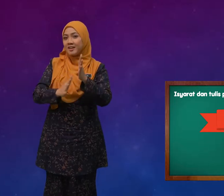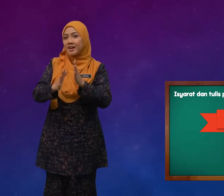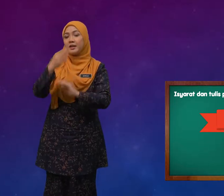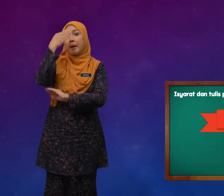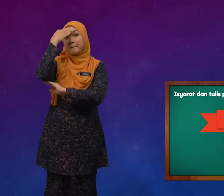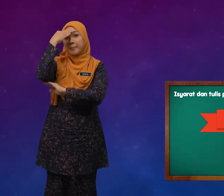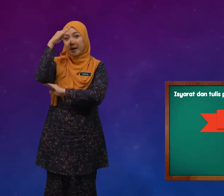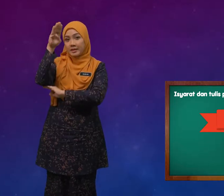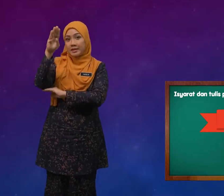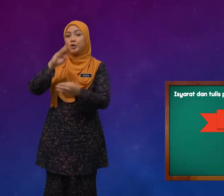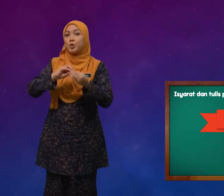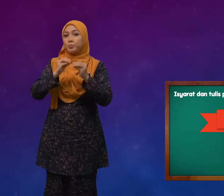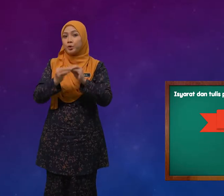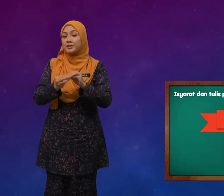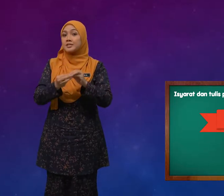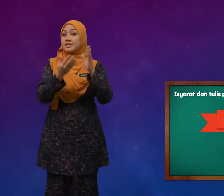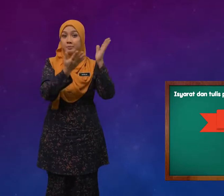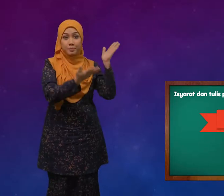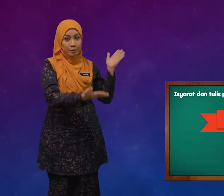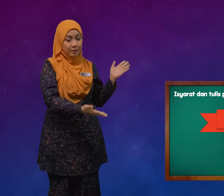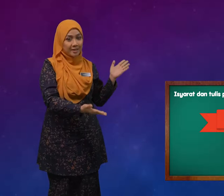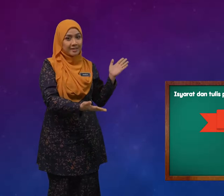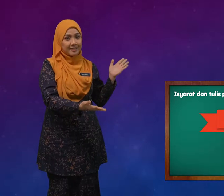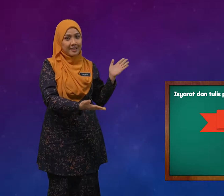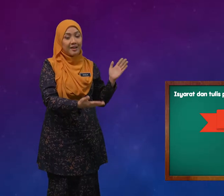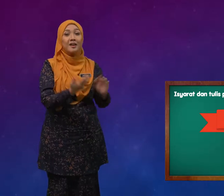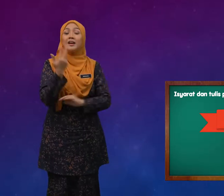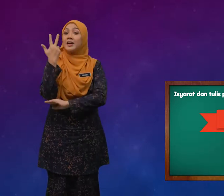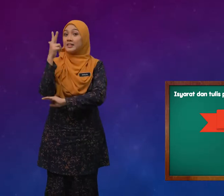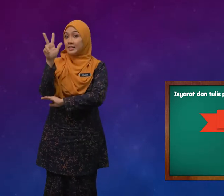Isyarat bagi nombor tersebut ialah